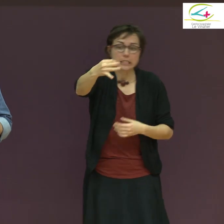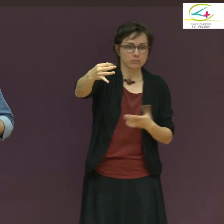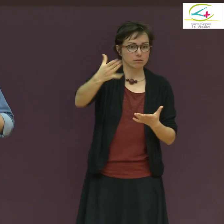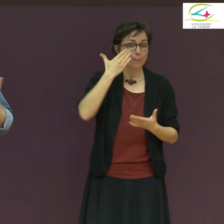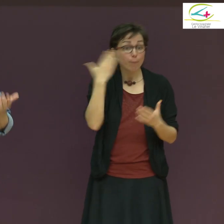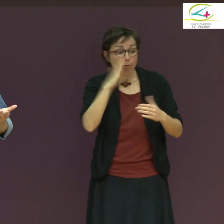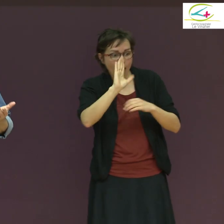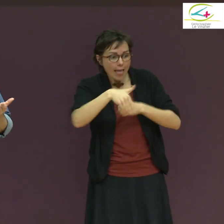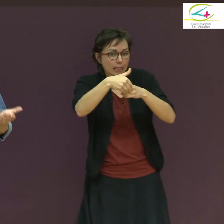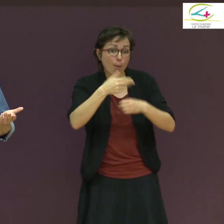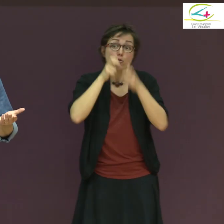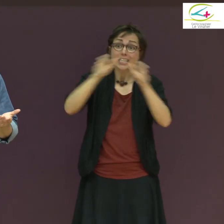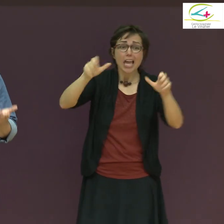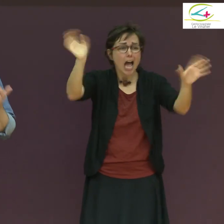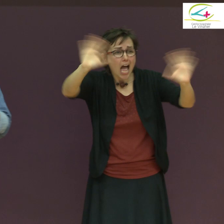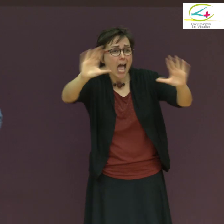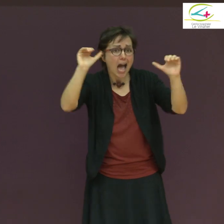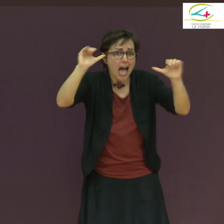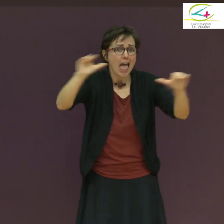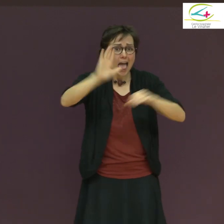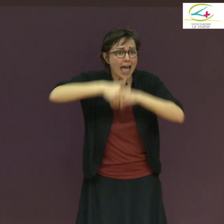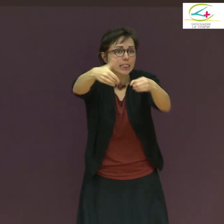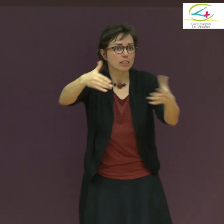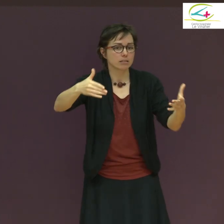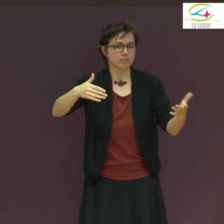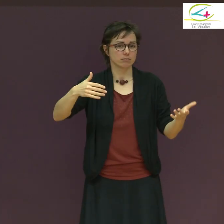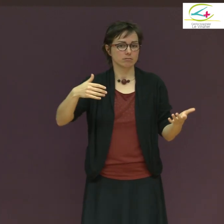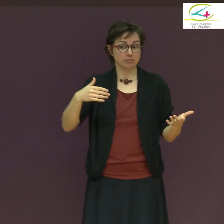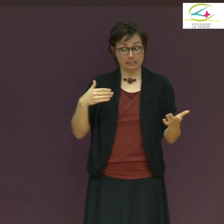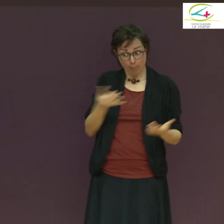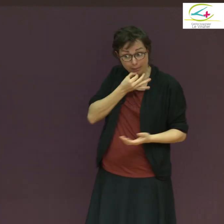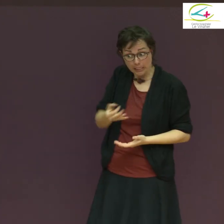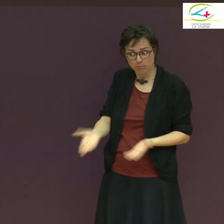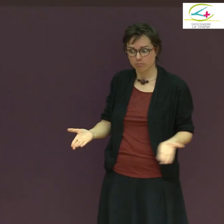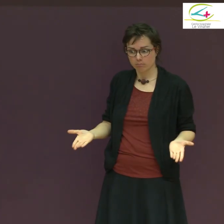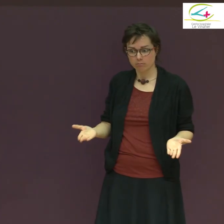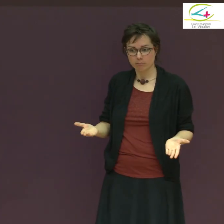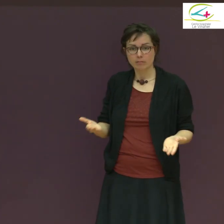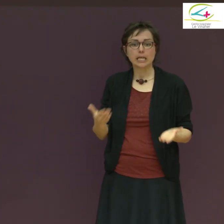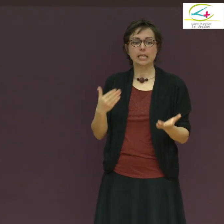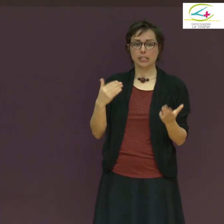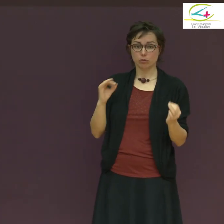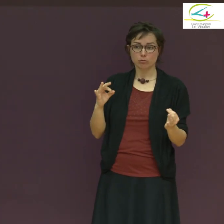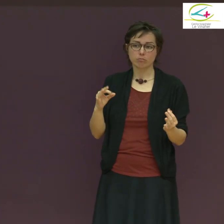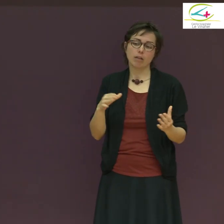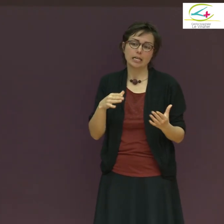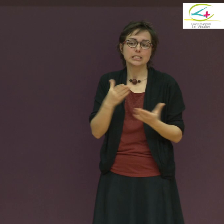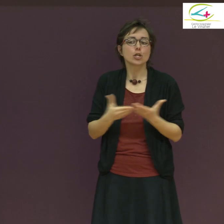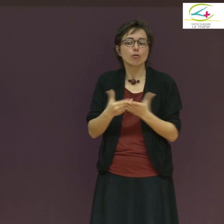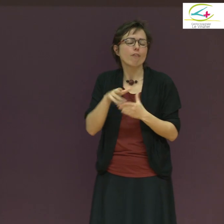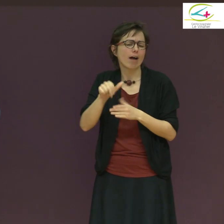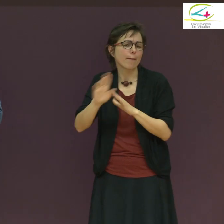appeler à l'aide, je crie fort à l'aide. Et ça, rien que le fait d'avoir, entre guillemets, choisi, on va en parler tout à